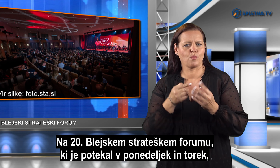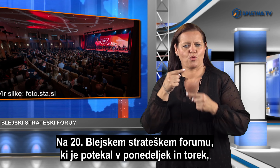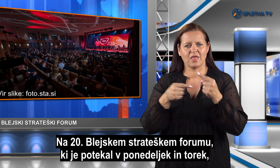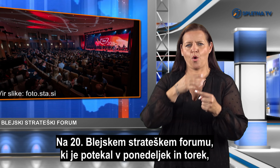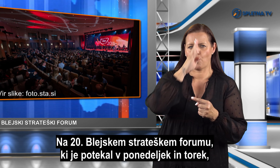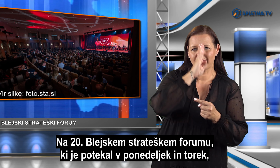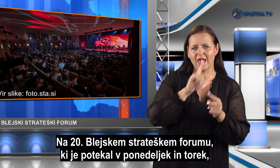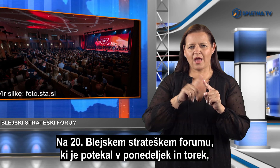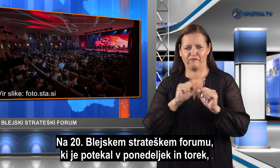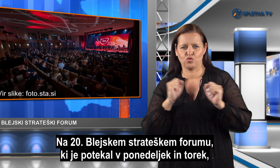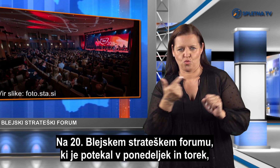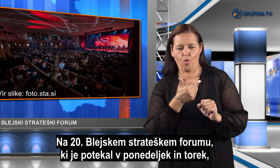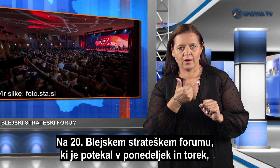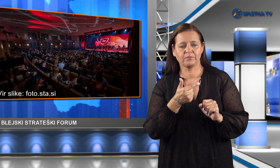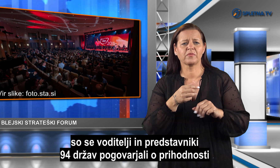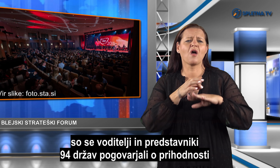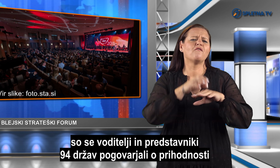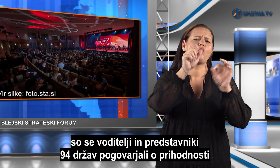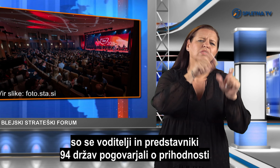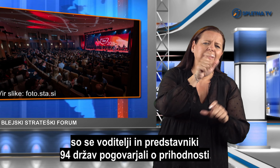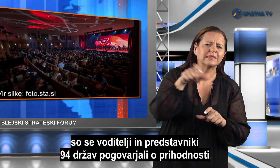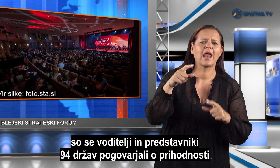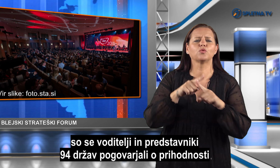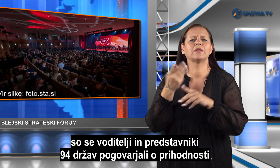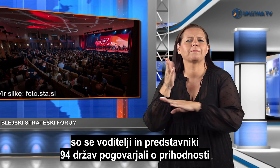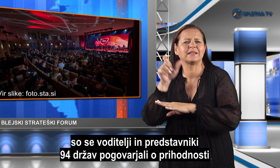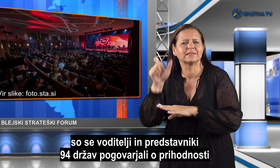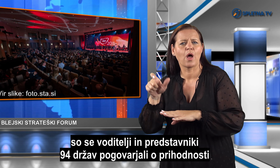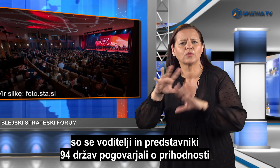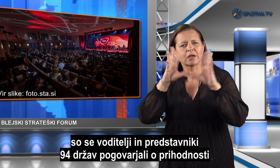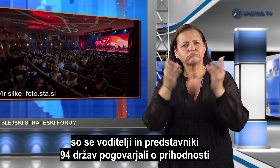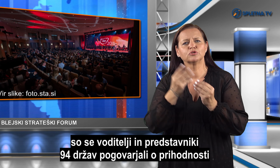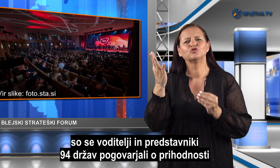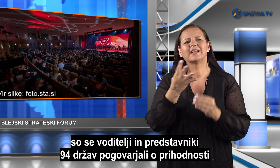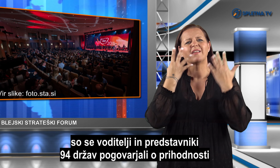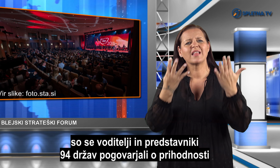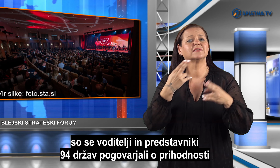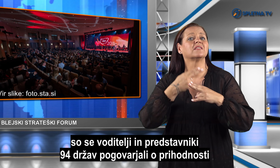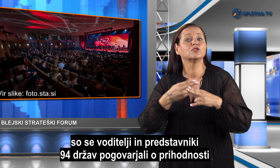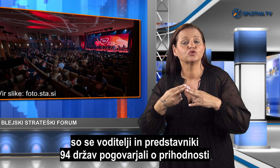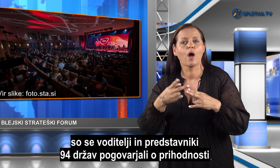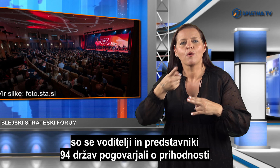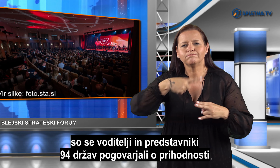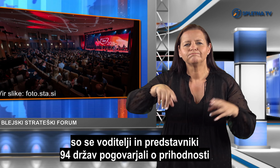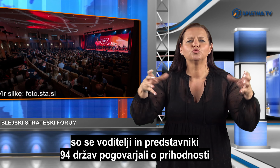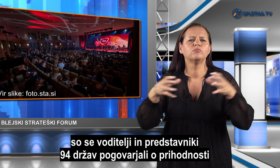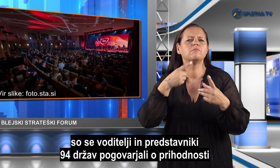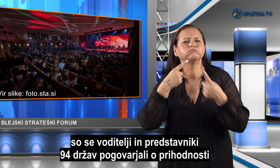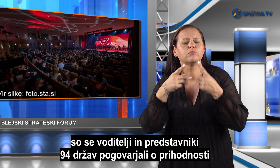v ponedeljek in torek, so se voditelji in predstavniki 94 držav pogovarjali o